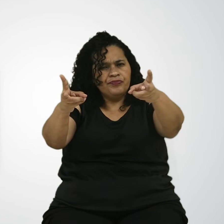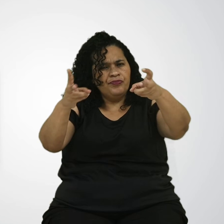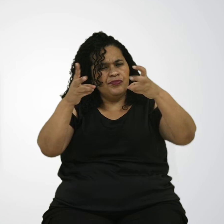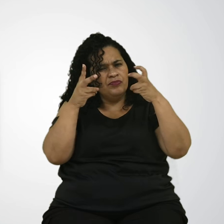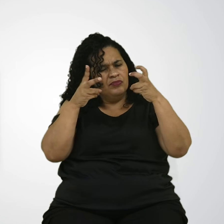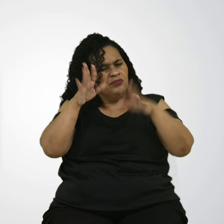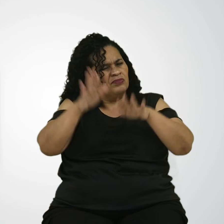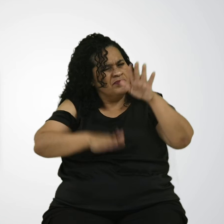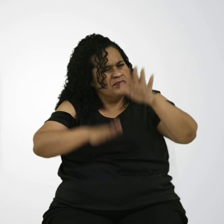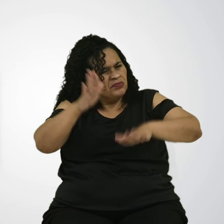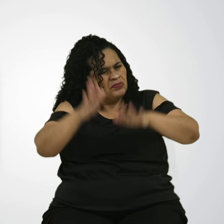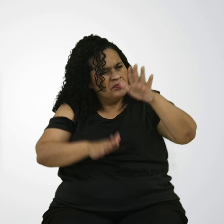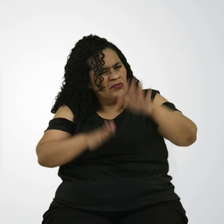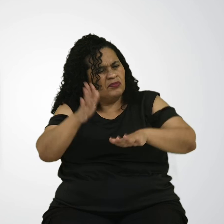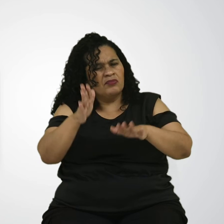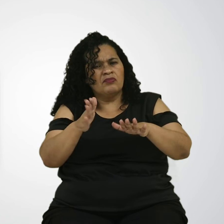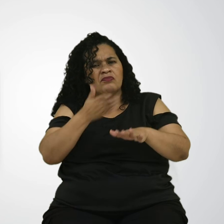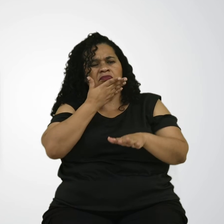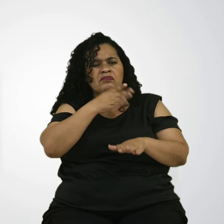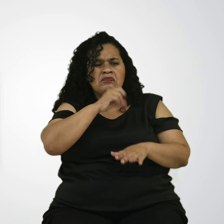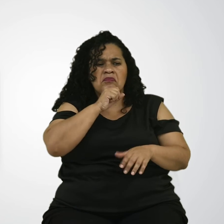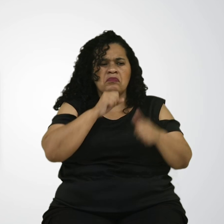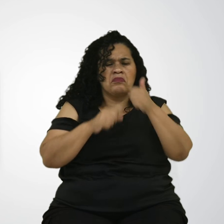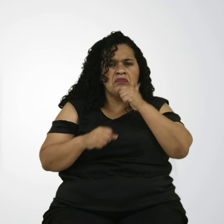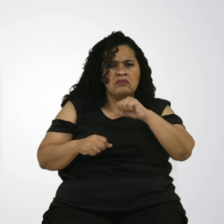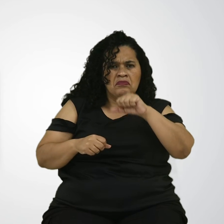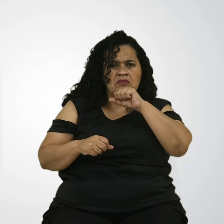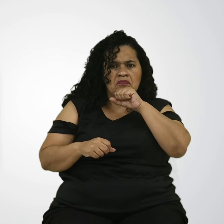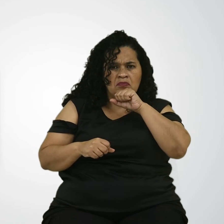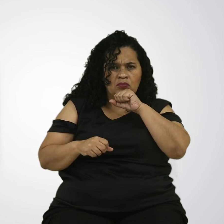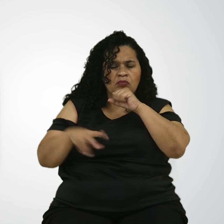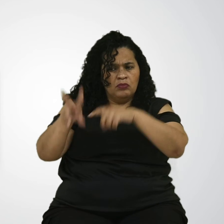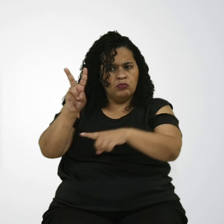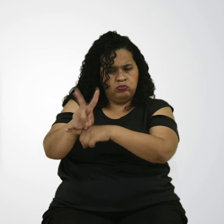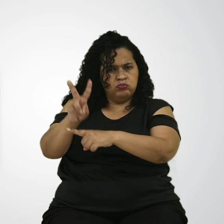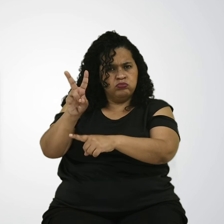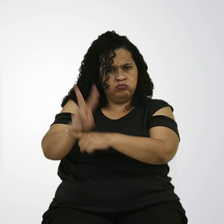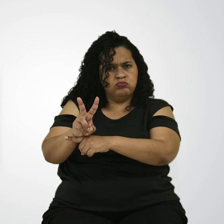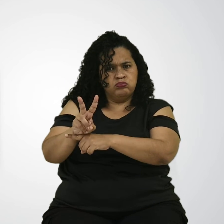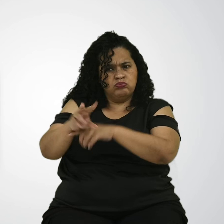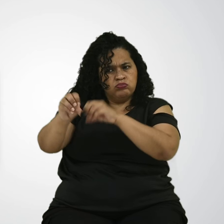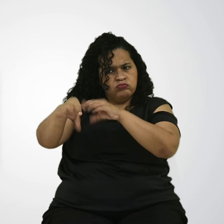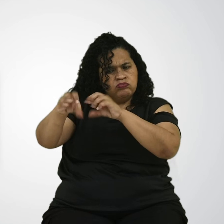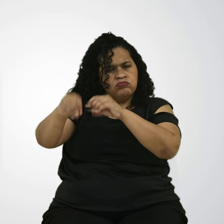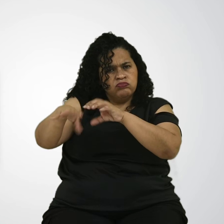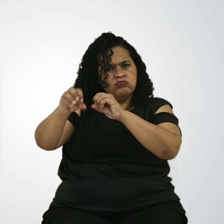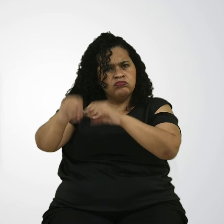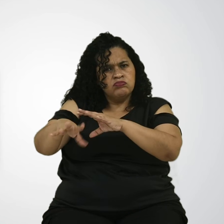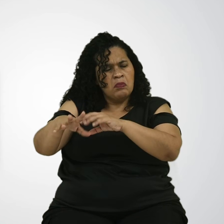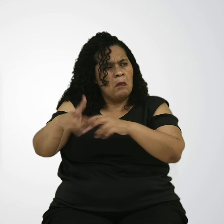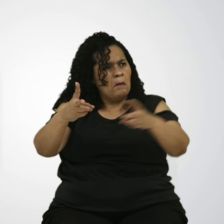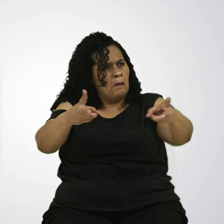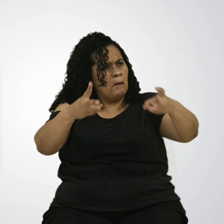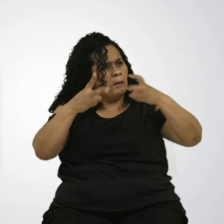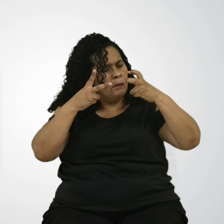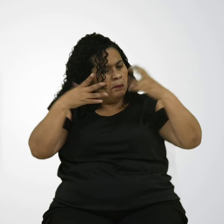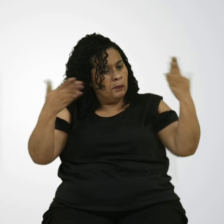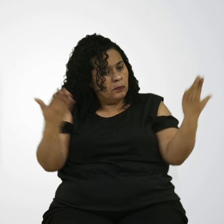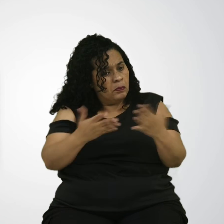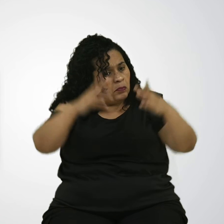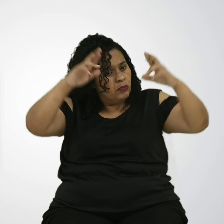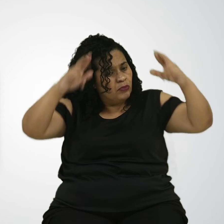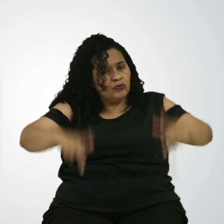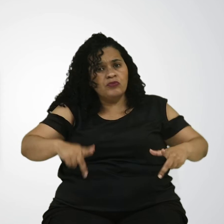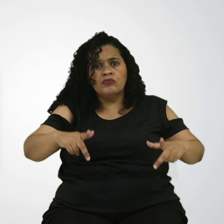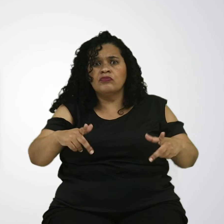sido criado num tempo onde meu pai me criou assim, mas eu olho para a educação que meu pai me deu, de como